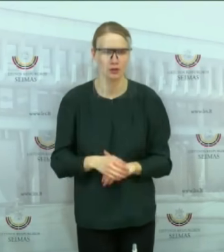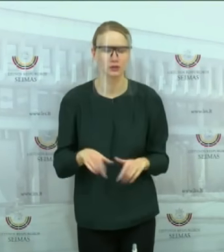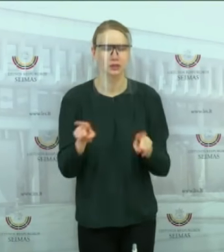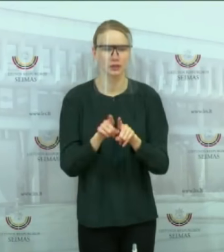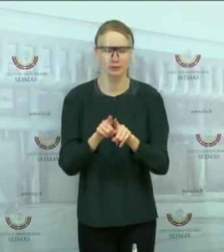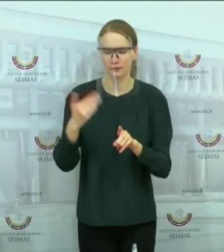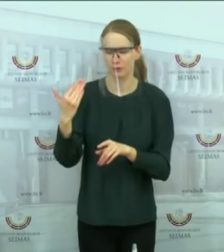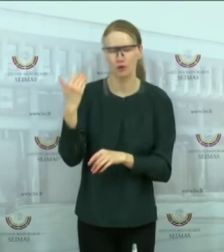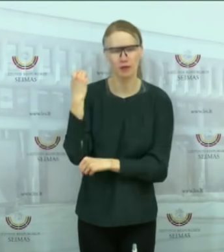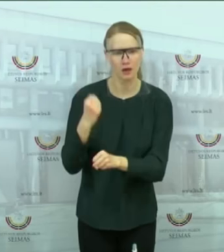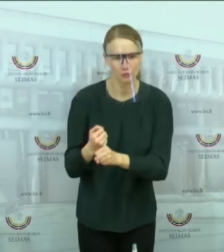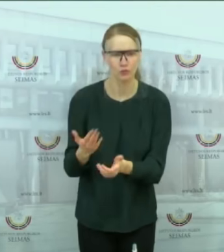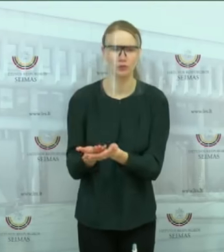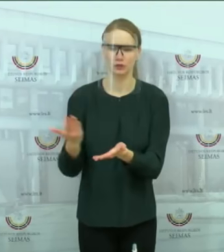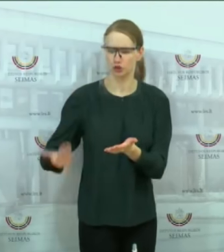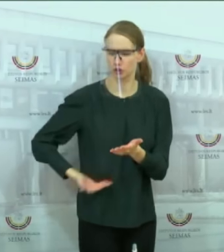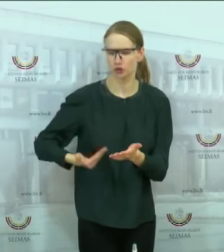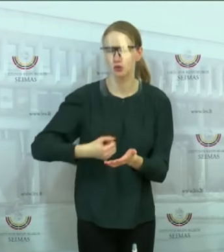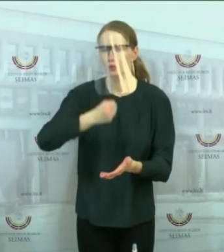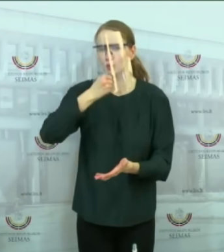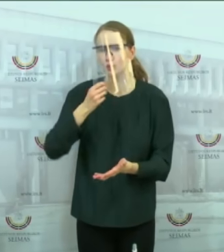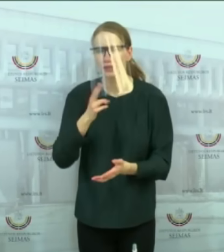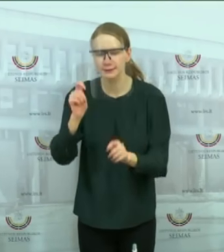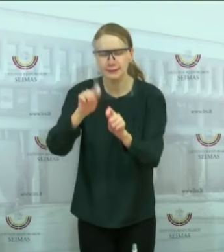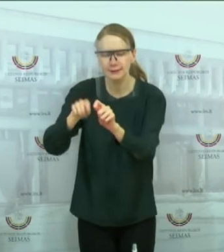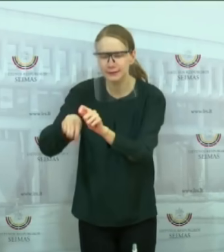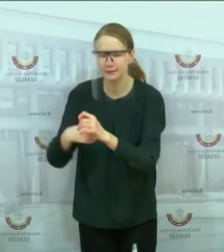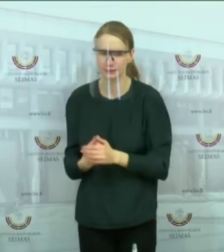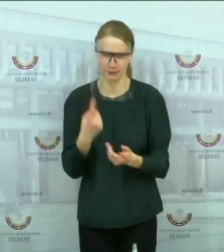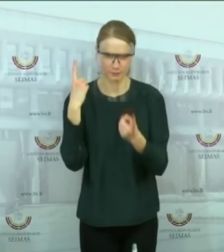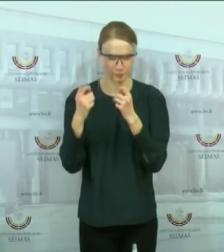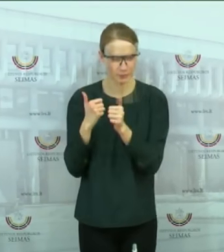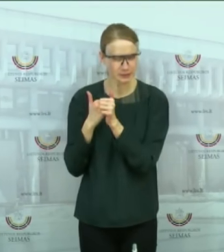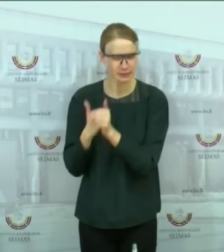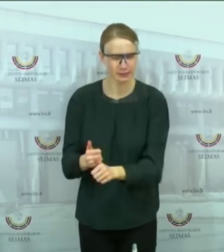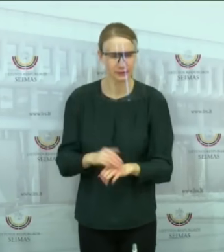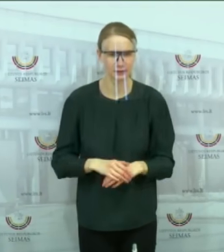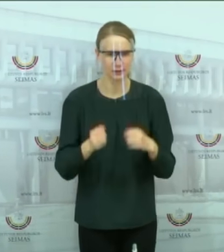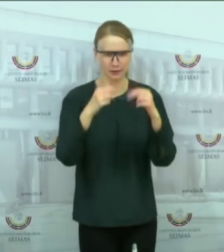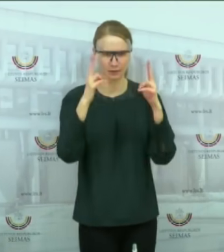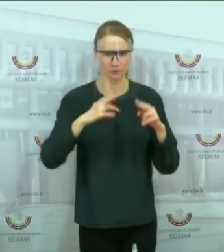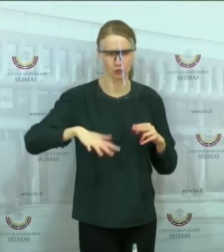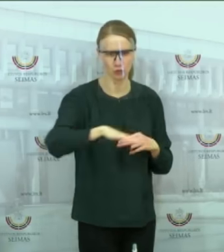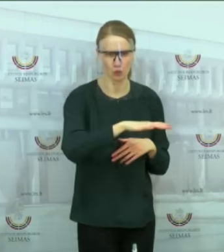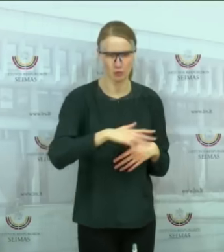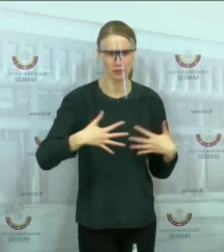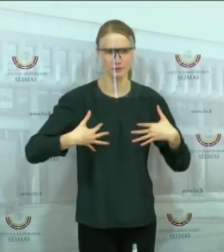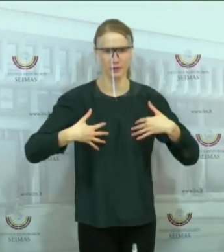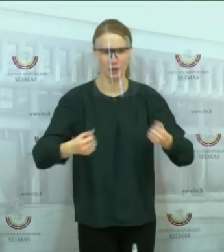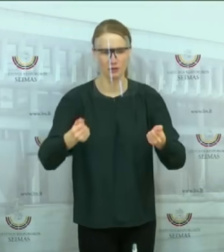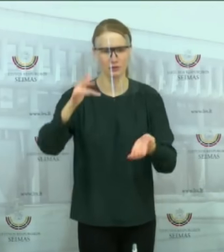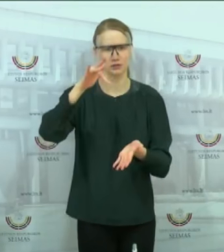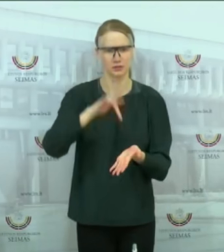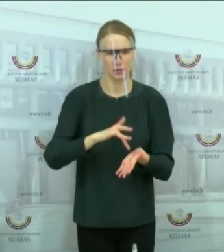gyventojų tyrimai, tai iš tiesų ta informacija labai atidžiai yra stebima, Nacionalinės visuomenės sveikatos centras ir jo